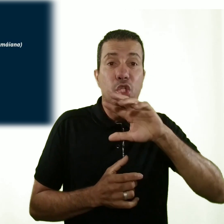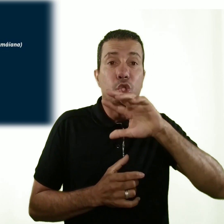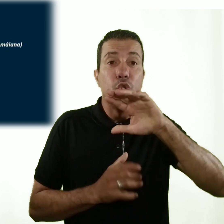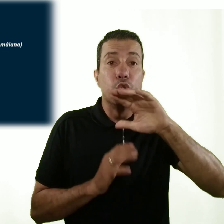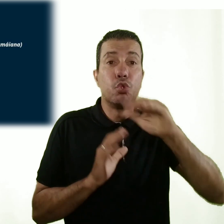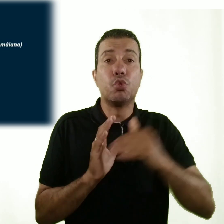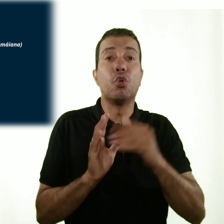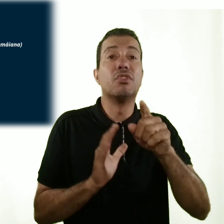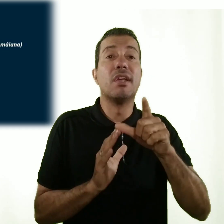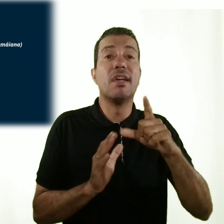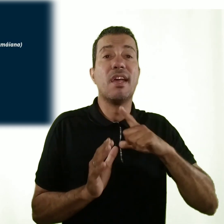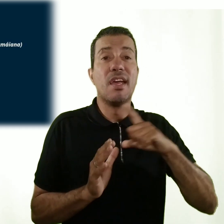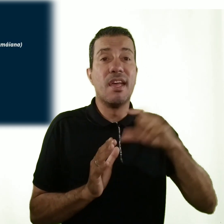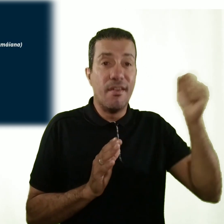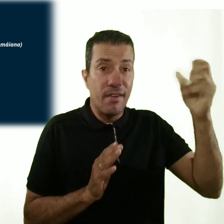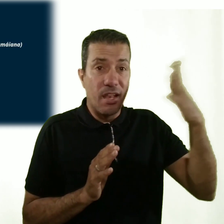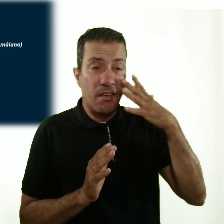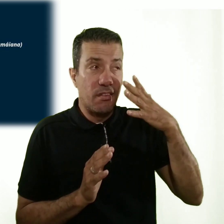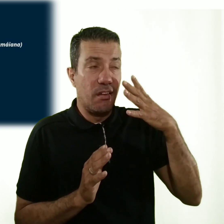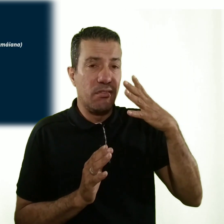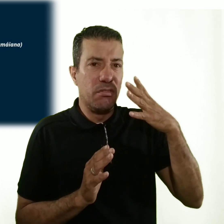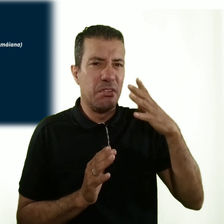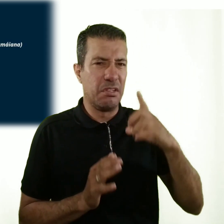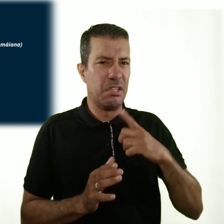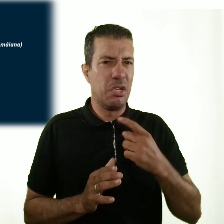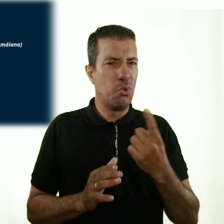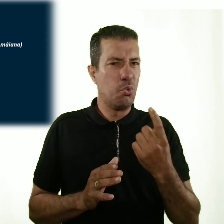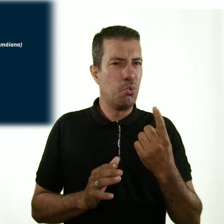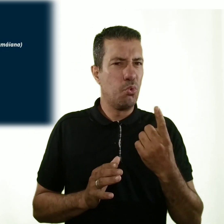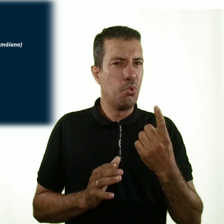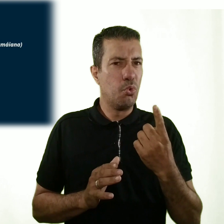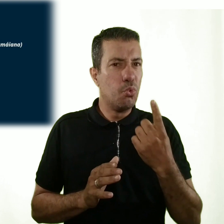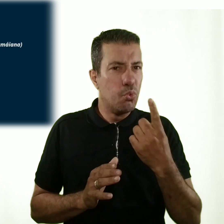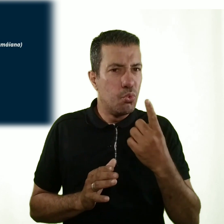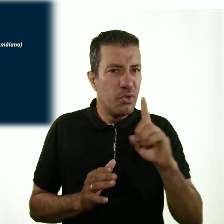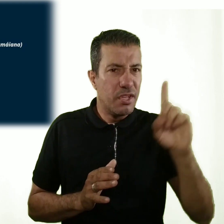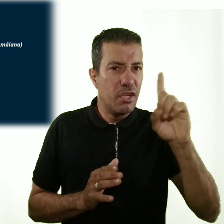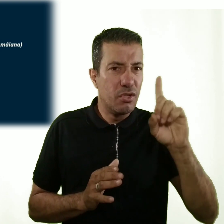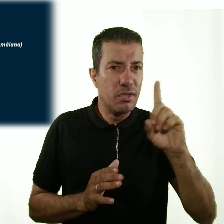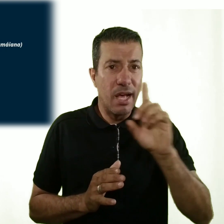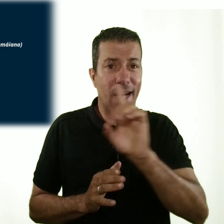será que existe um Deus para cada religião? Porque